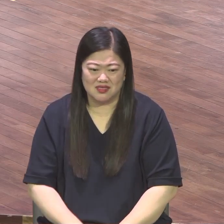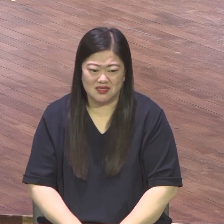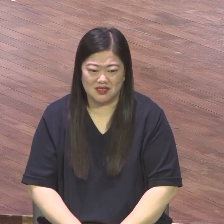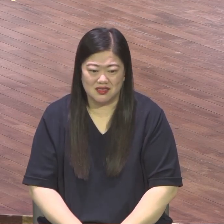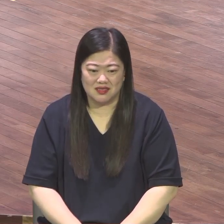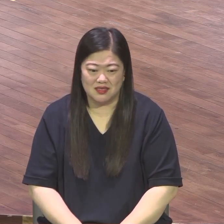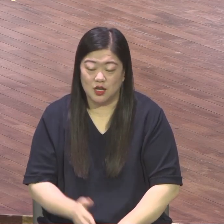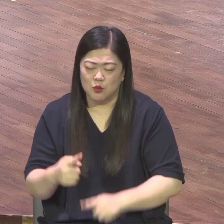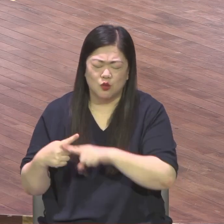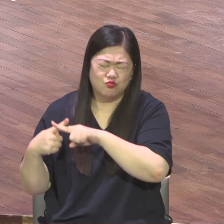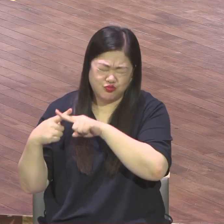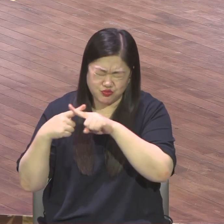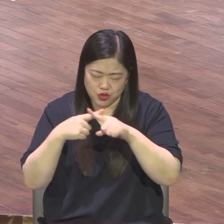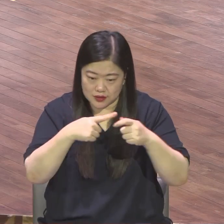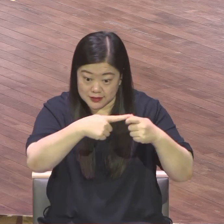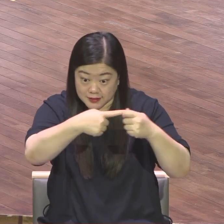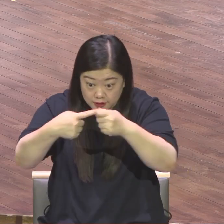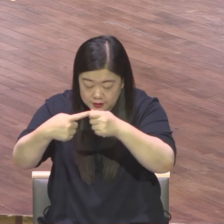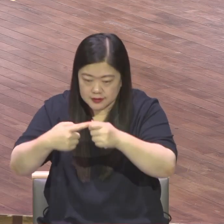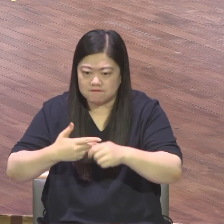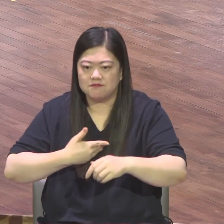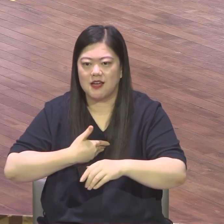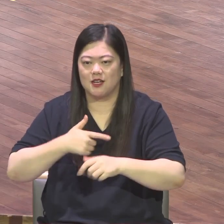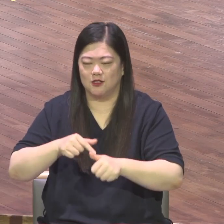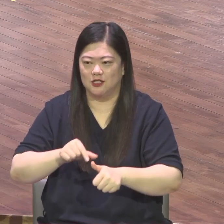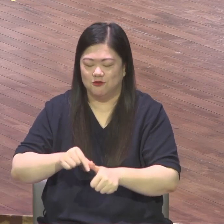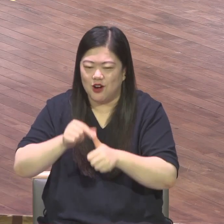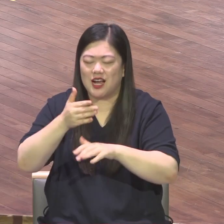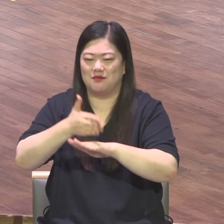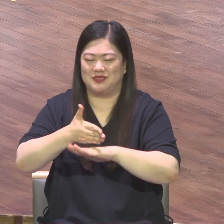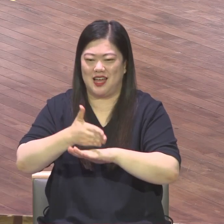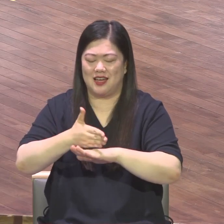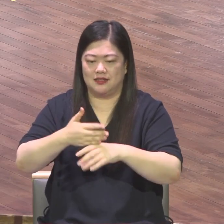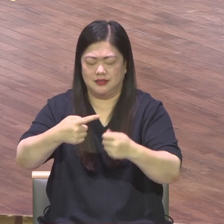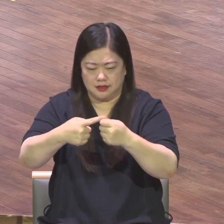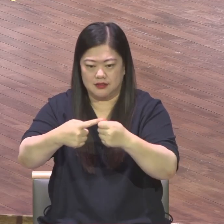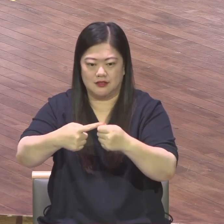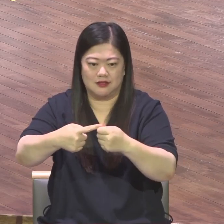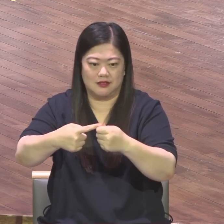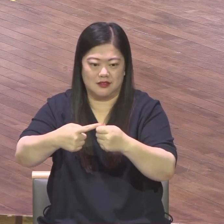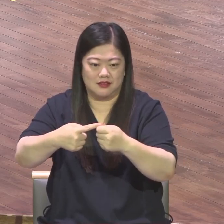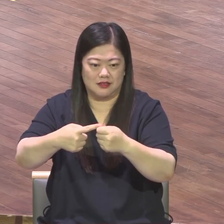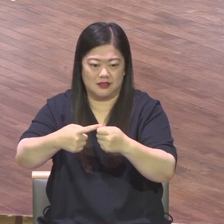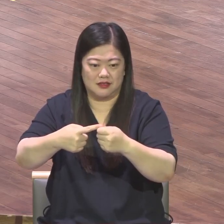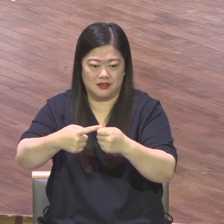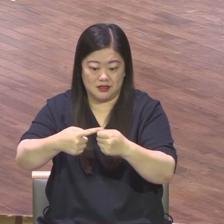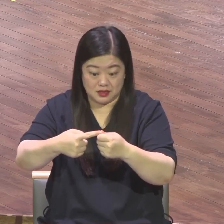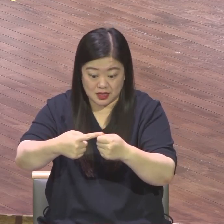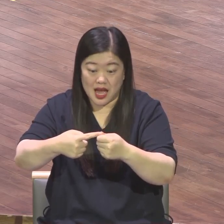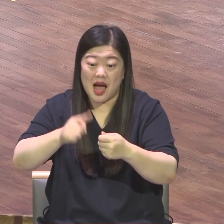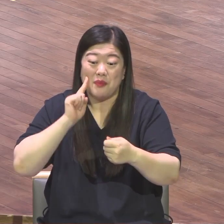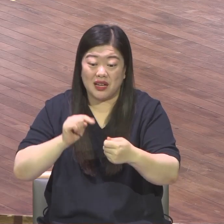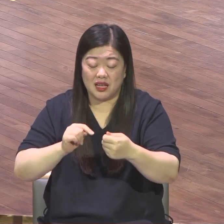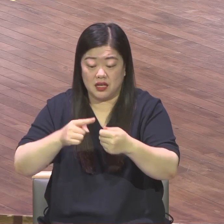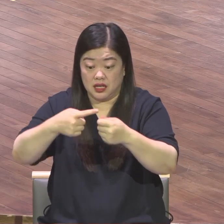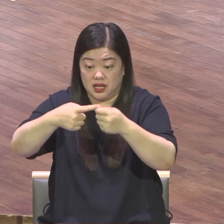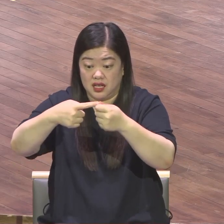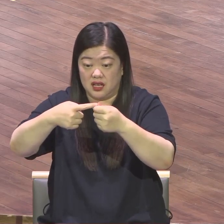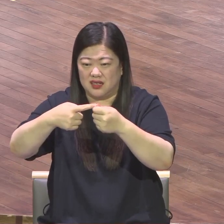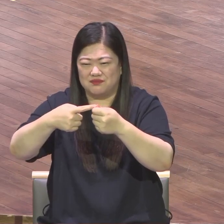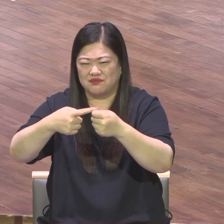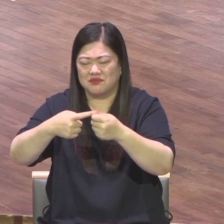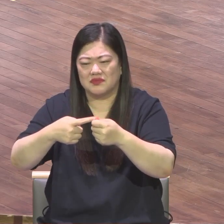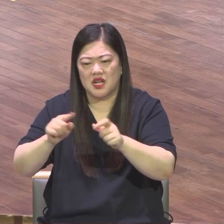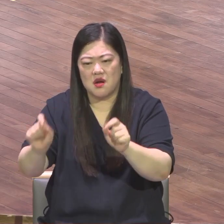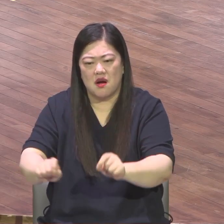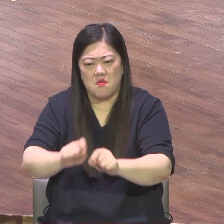구원받았다. 이거 놓치면 불평 나온다니까요. 구원의 감격 놓치는 순간에 불평음악 나와요. 바로 나옵니다.